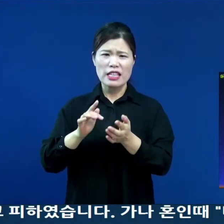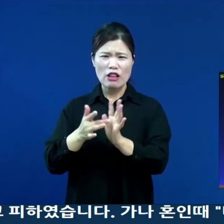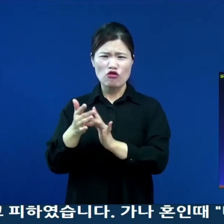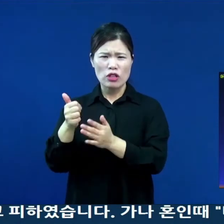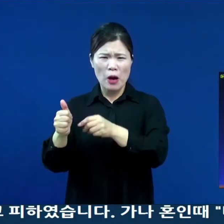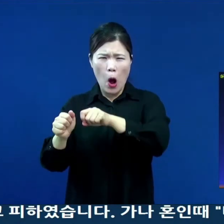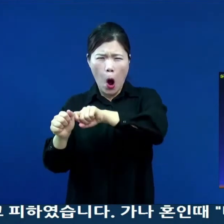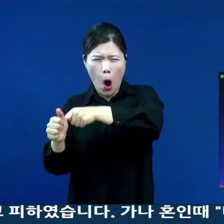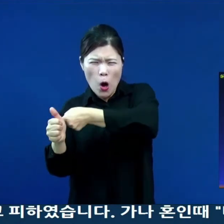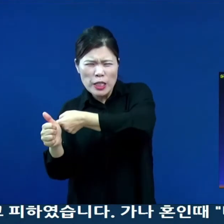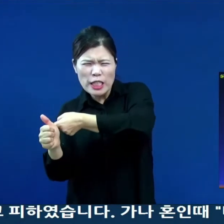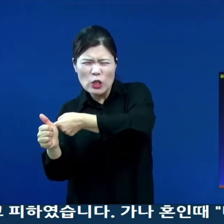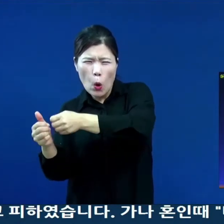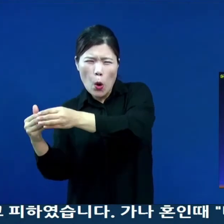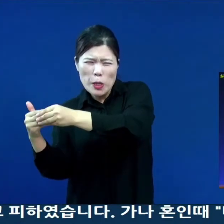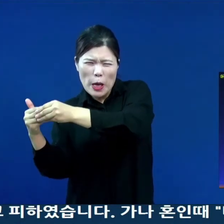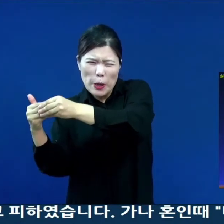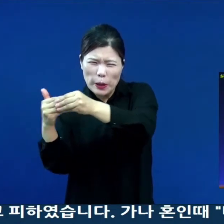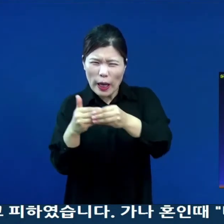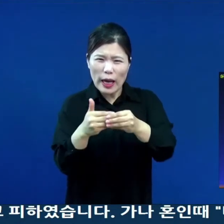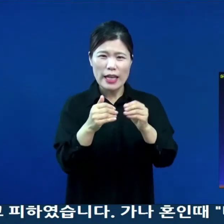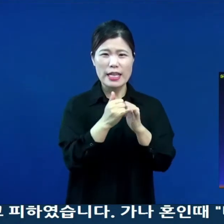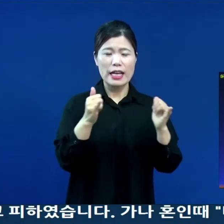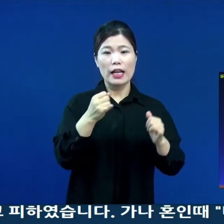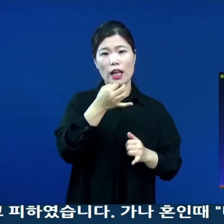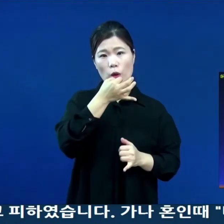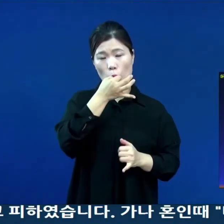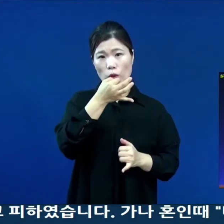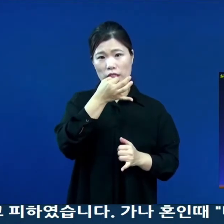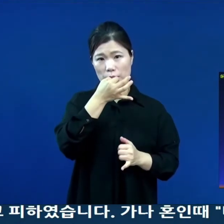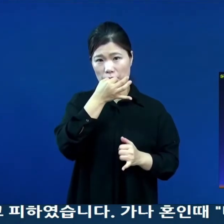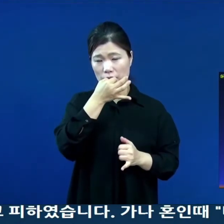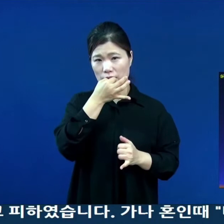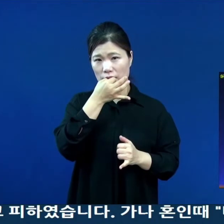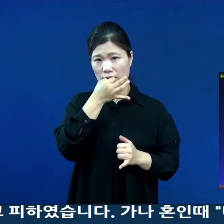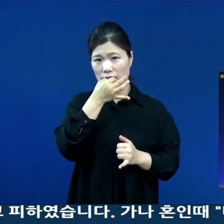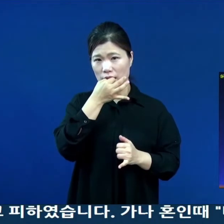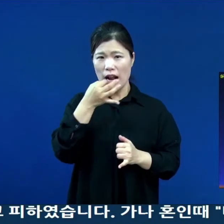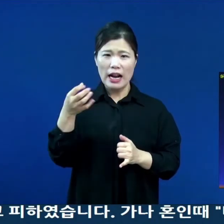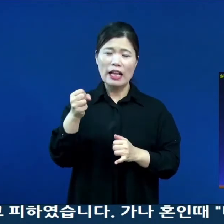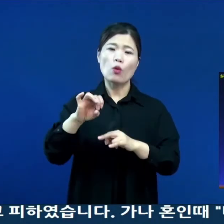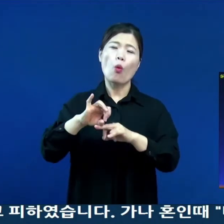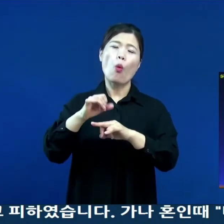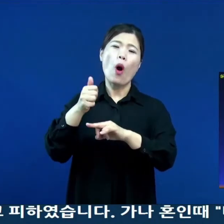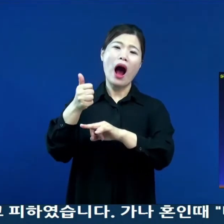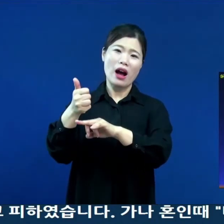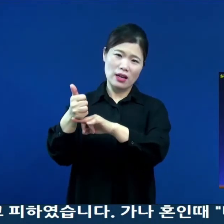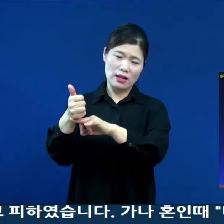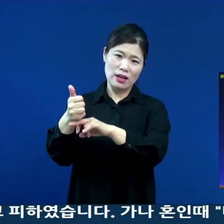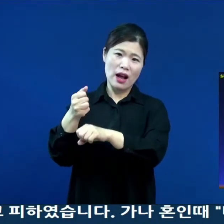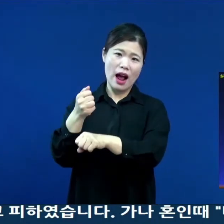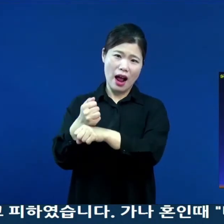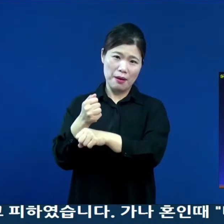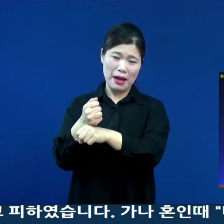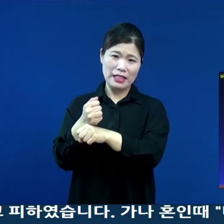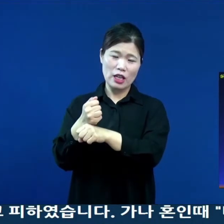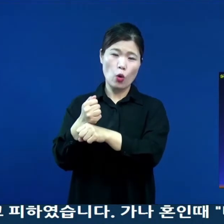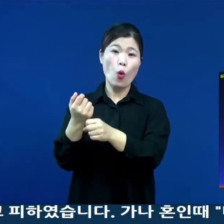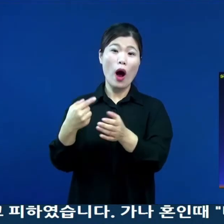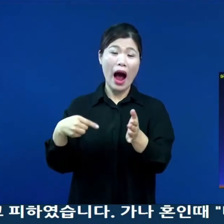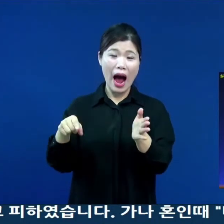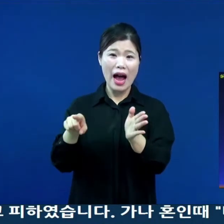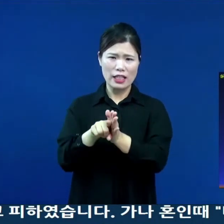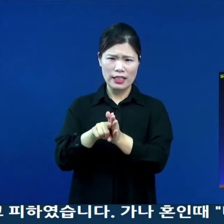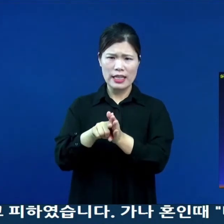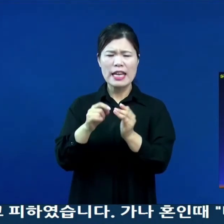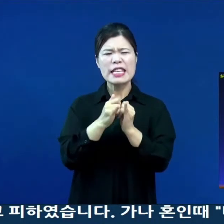자기들의 인간의 욕심을 채우는 왕을 삼으려 하는 인간의 죄성이 있기 때문에